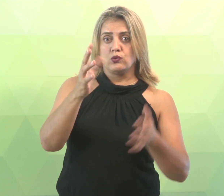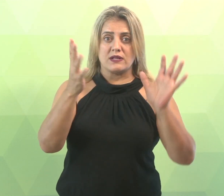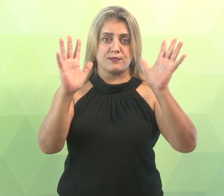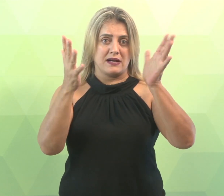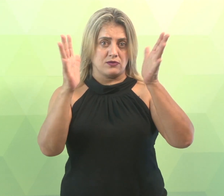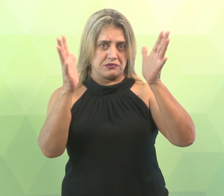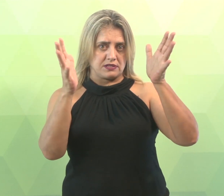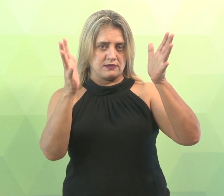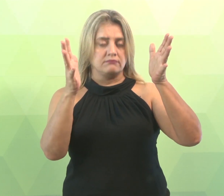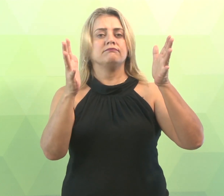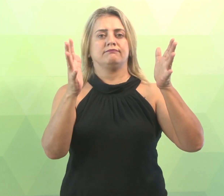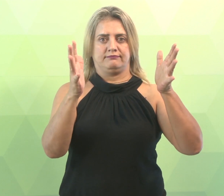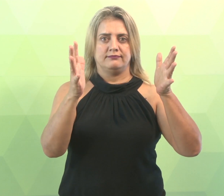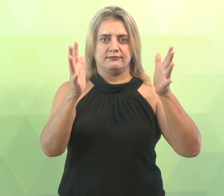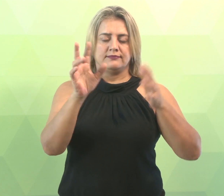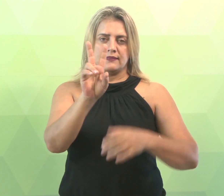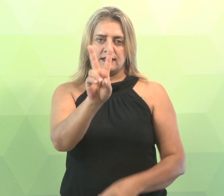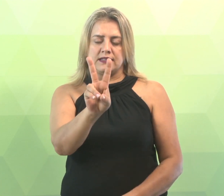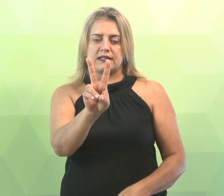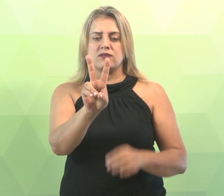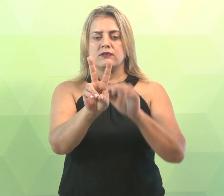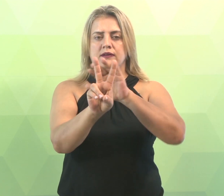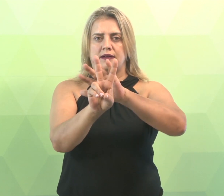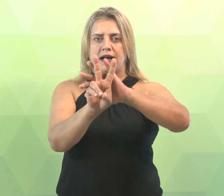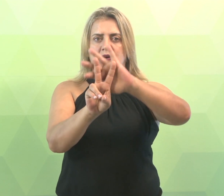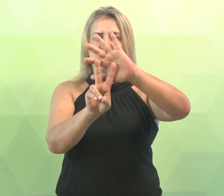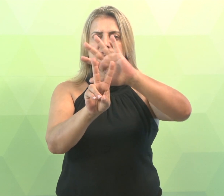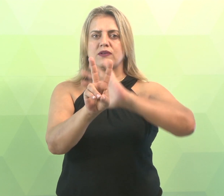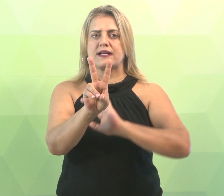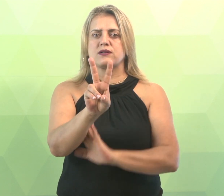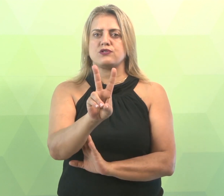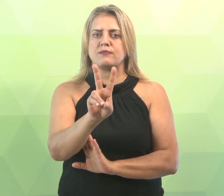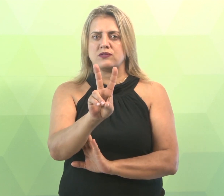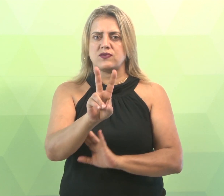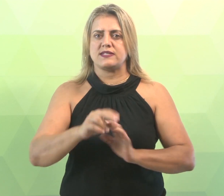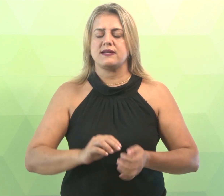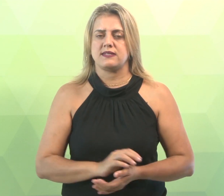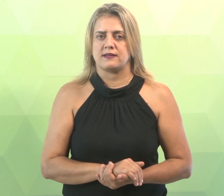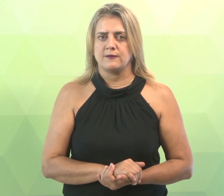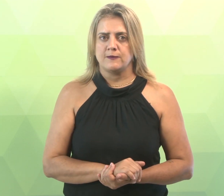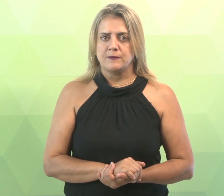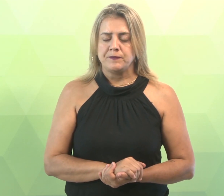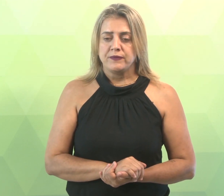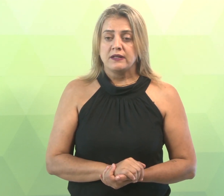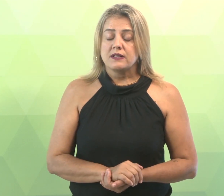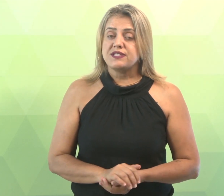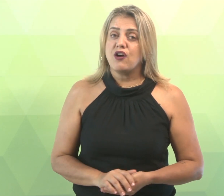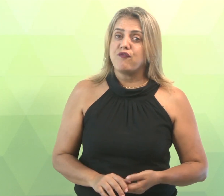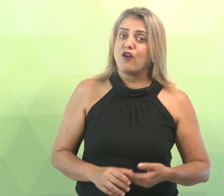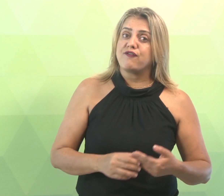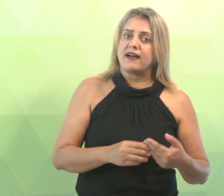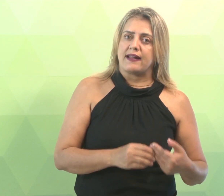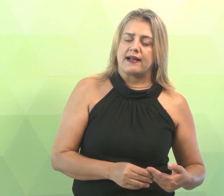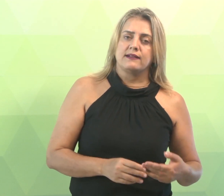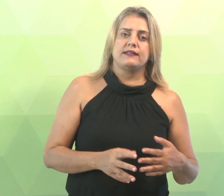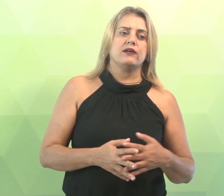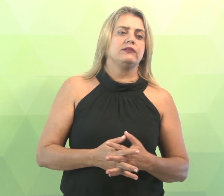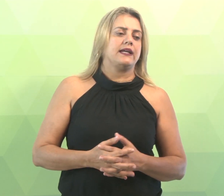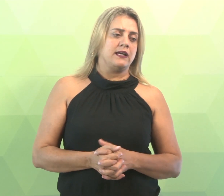2 mãos, então, a configuração de mãos vai ser assim. Se eu for falar que eu